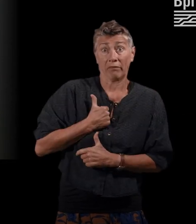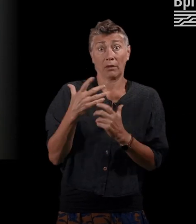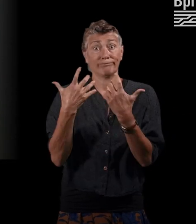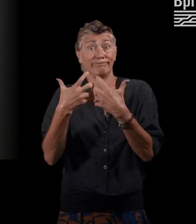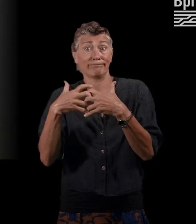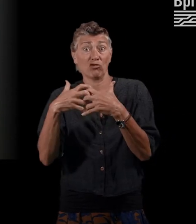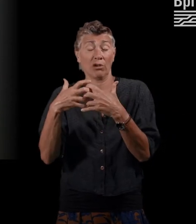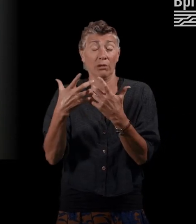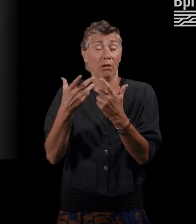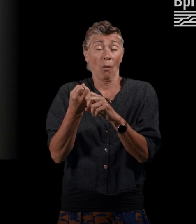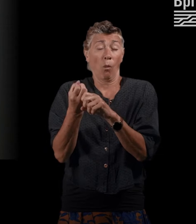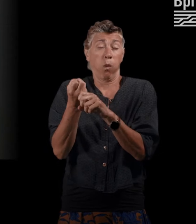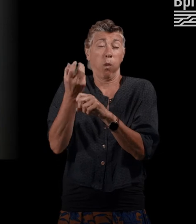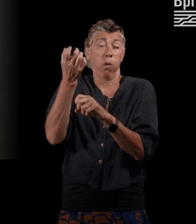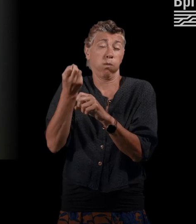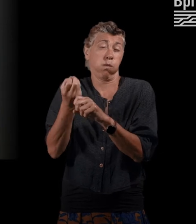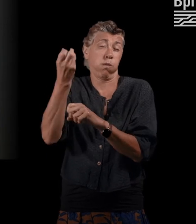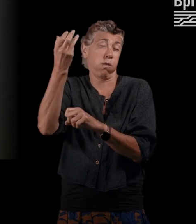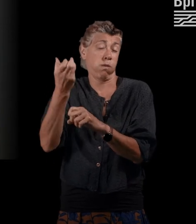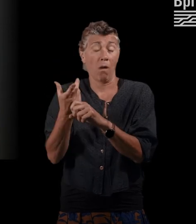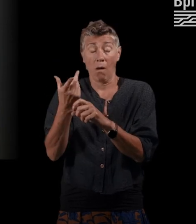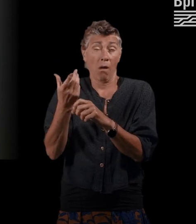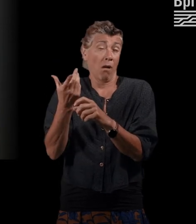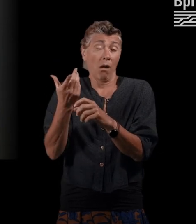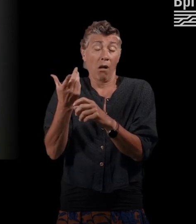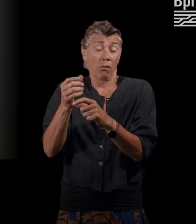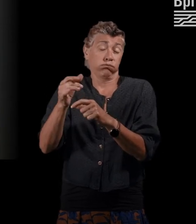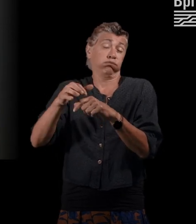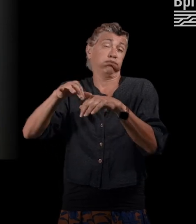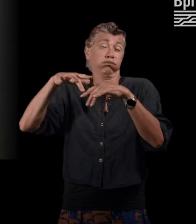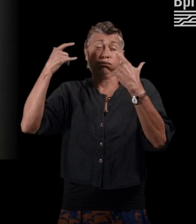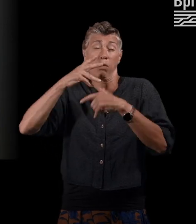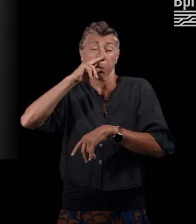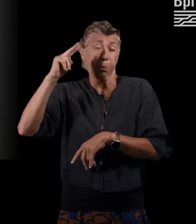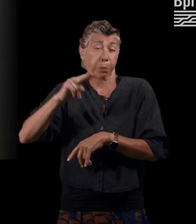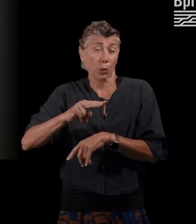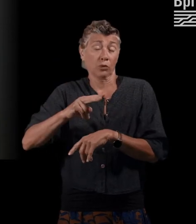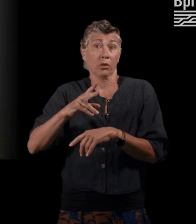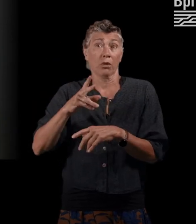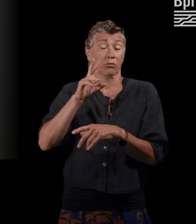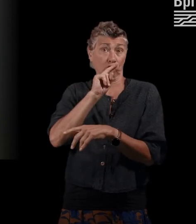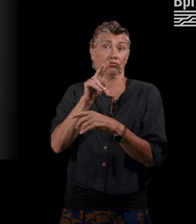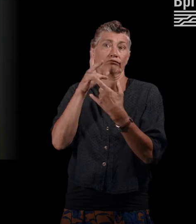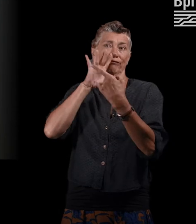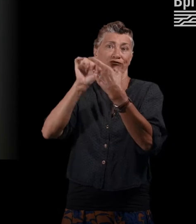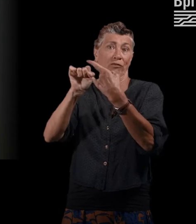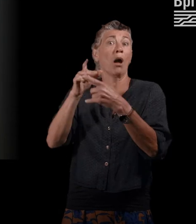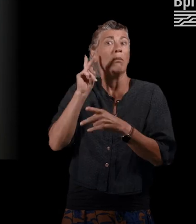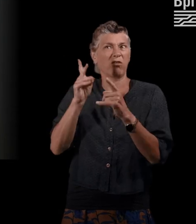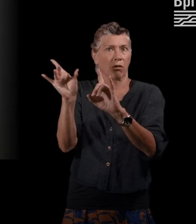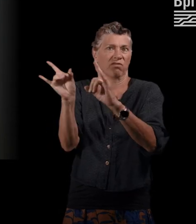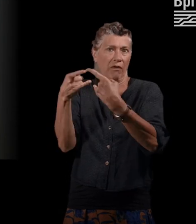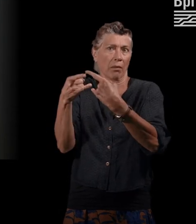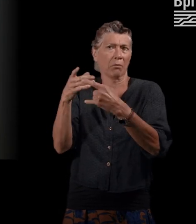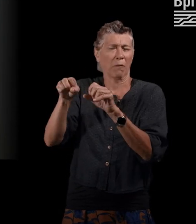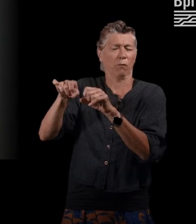au Liban et qui pollue l'air d'une manière terrible. Donc, c'est ce que je vois de mon balcon. Je suis parfois obligé de fermer la fenêtre